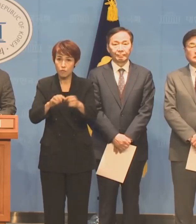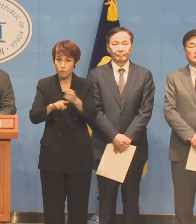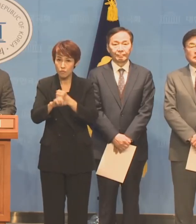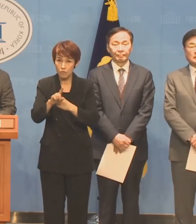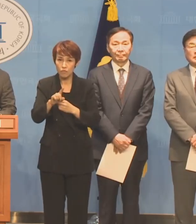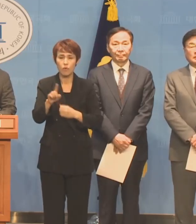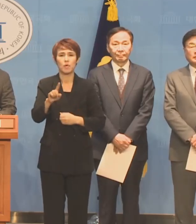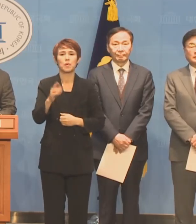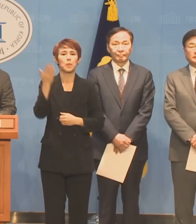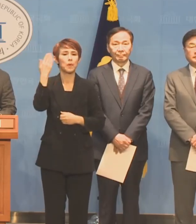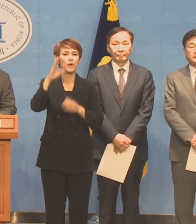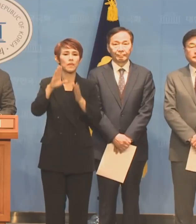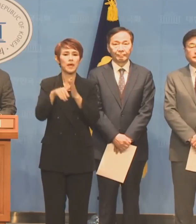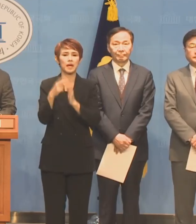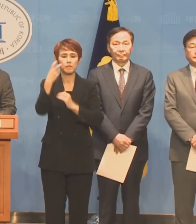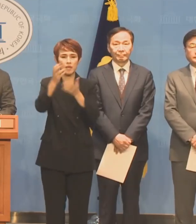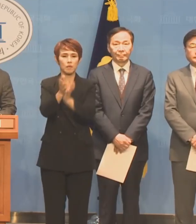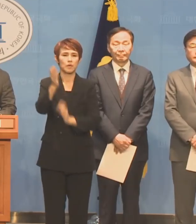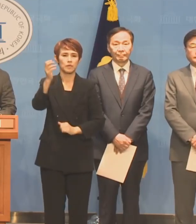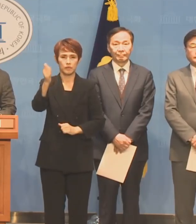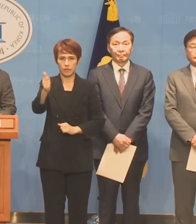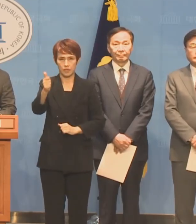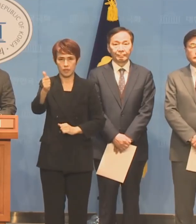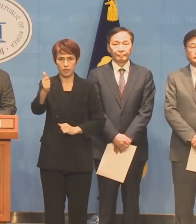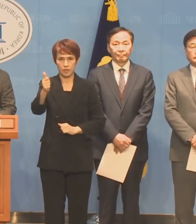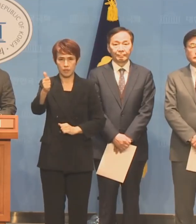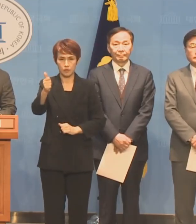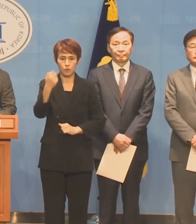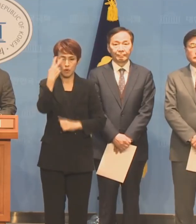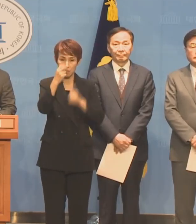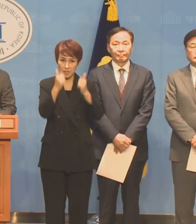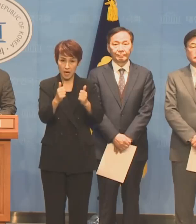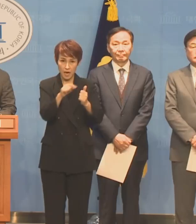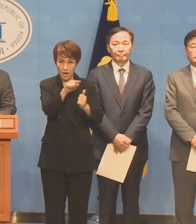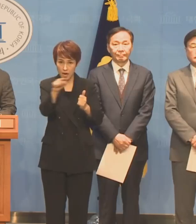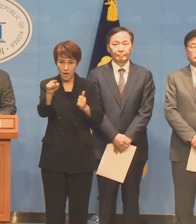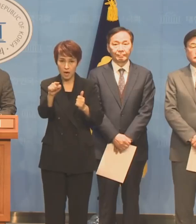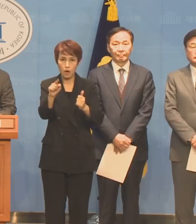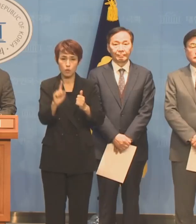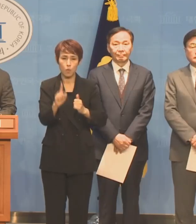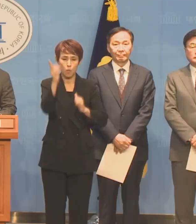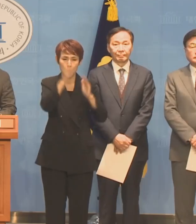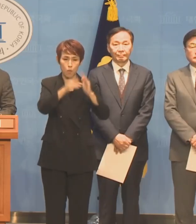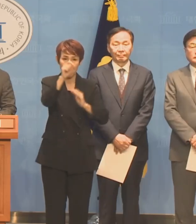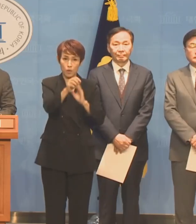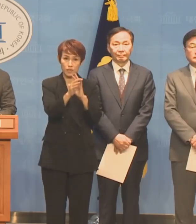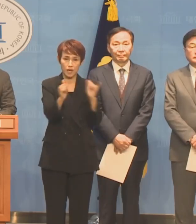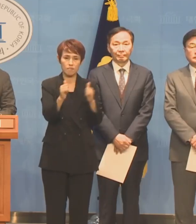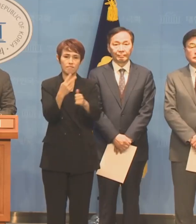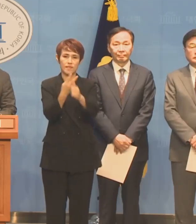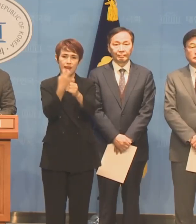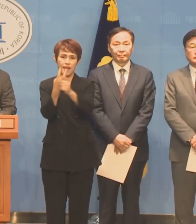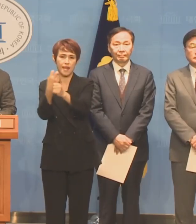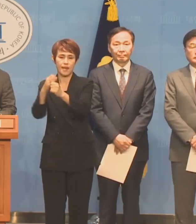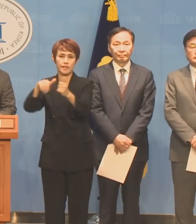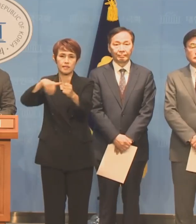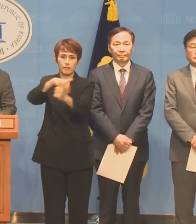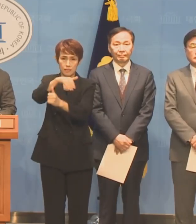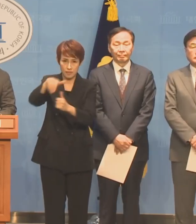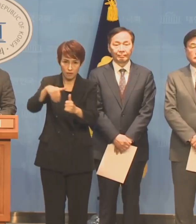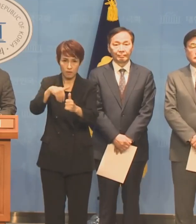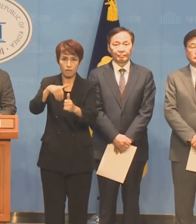최근에 이루어진 감사원장이나 다수 검사들과 고위공직자들에 대한 탄핵소추 사건은